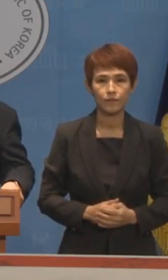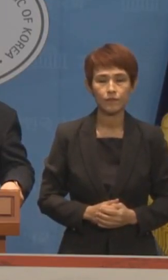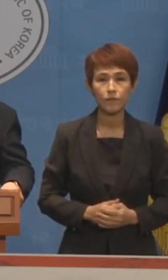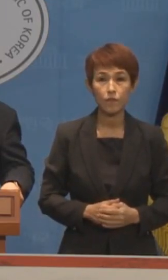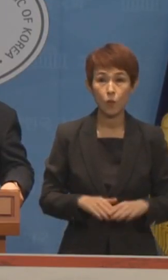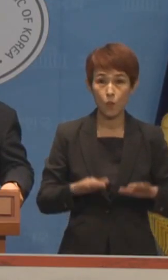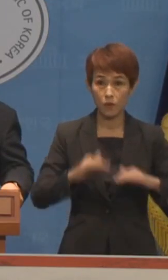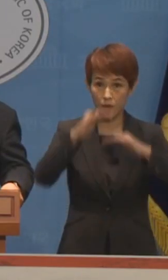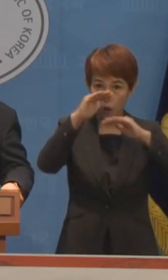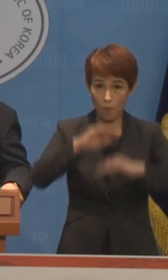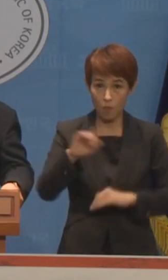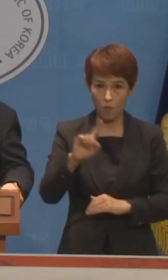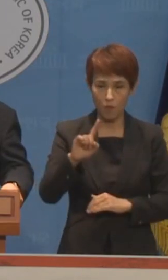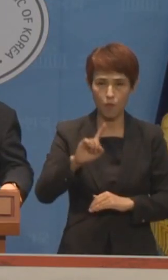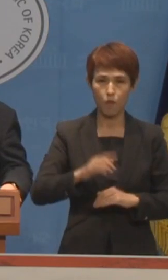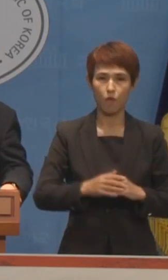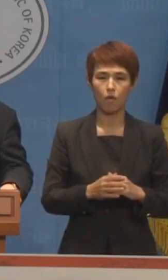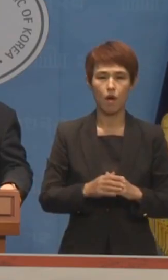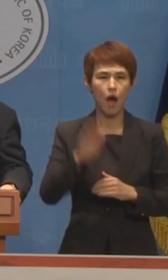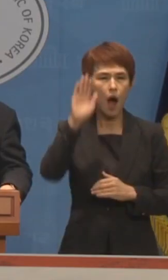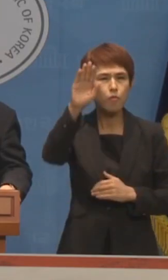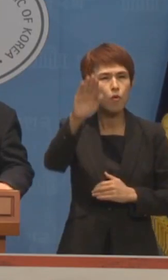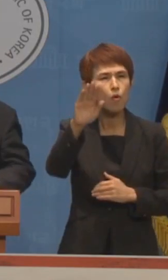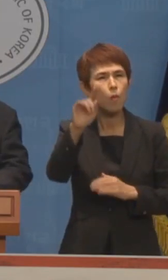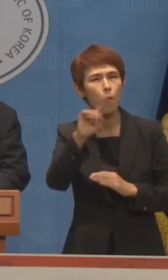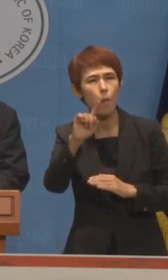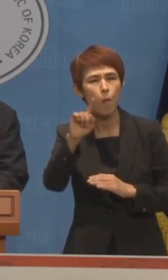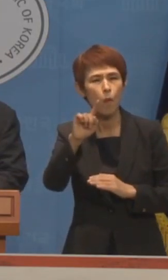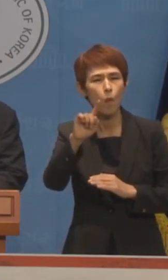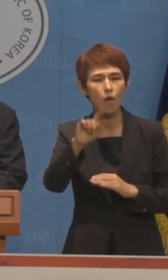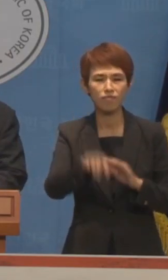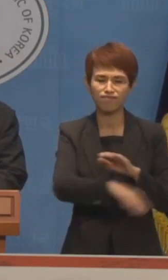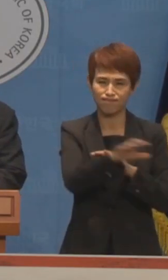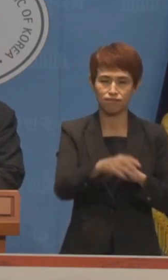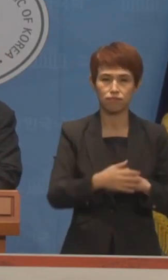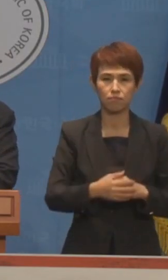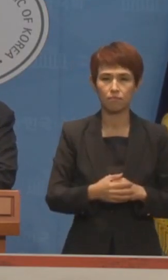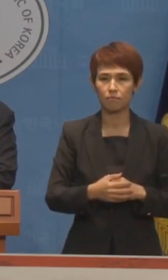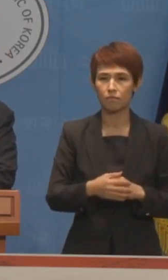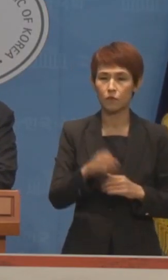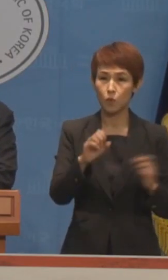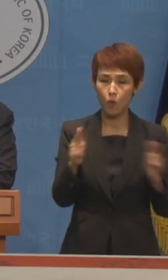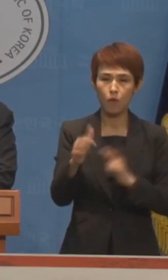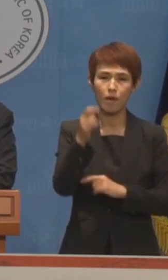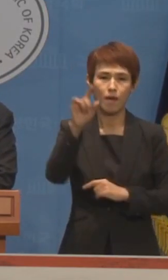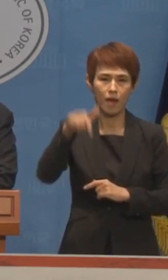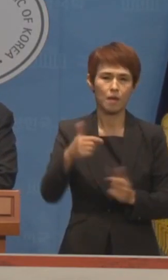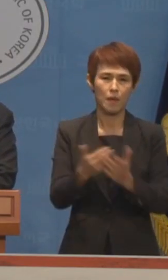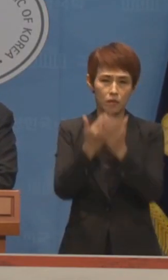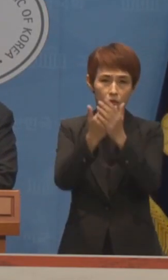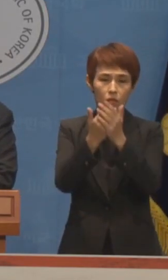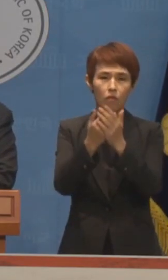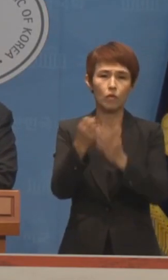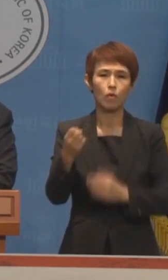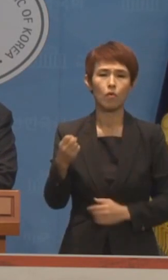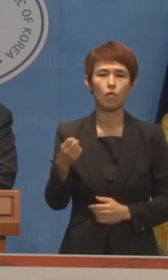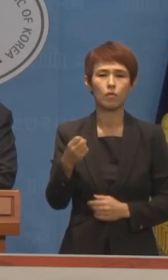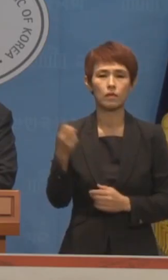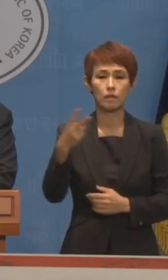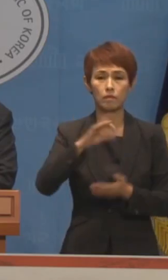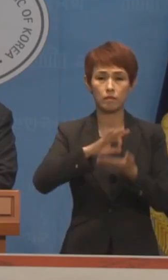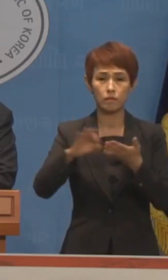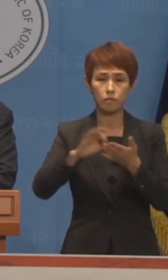수요 전망, 안일한 석탄 감축, 늘어나는 핵발전, 부족한 재생에너지에 대해서 문제